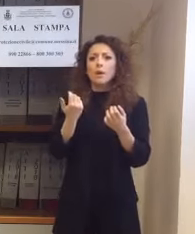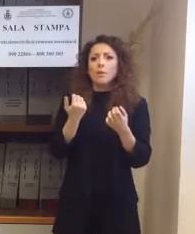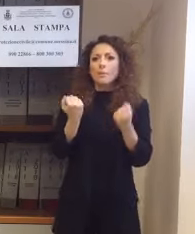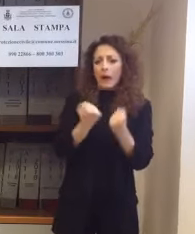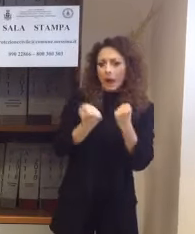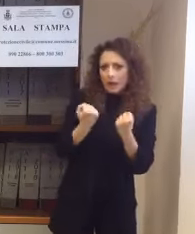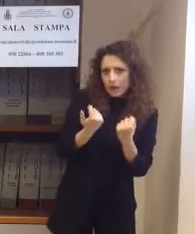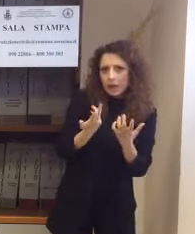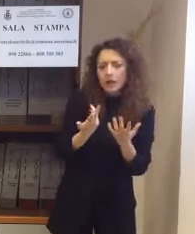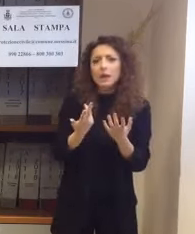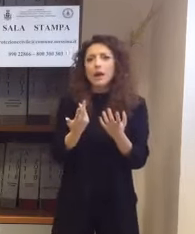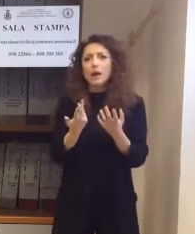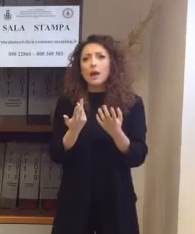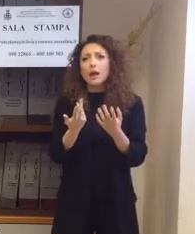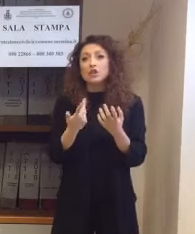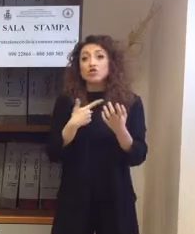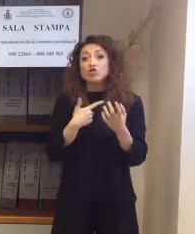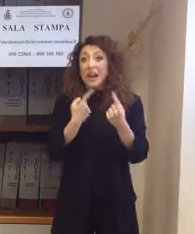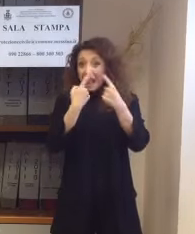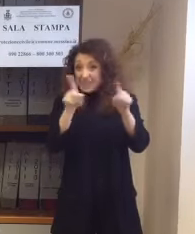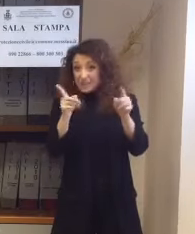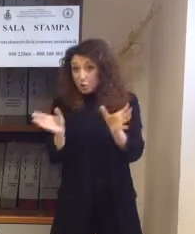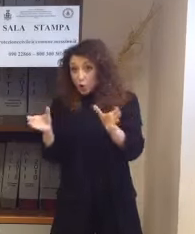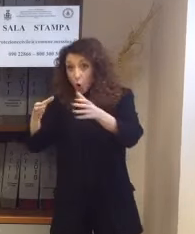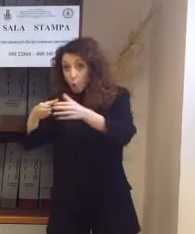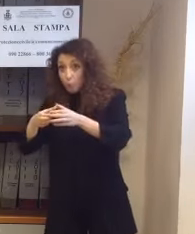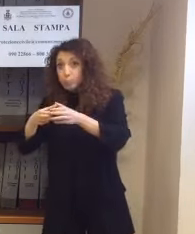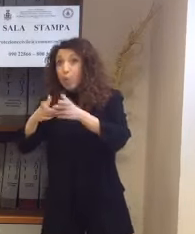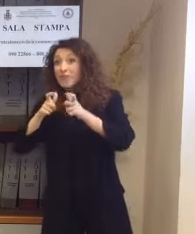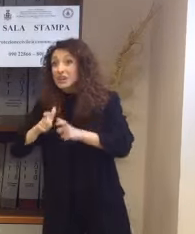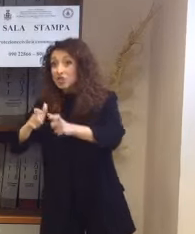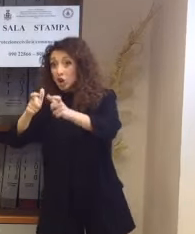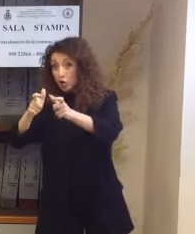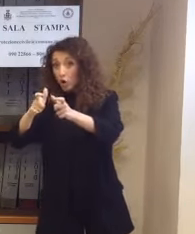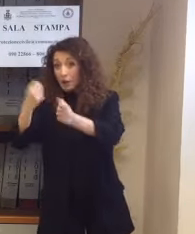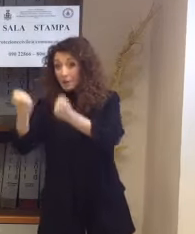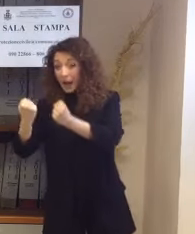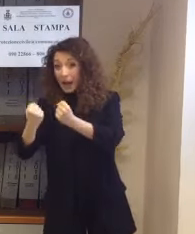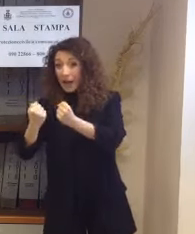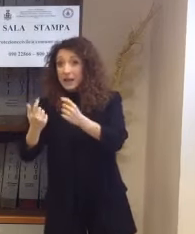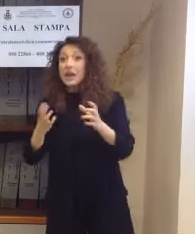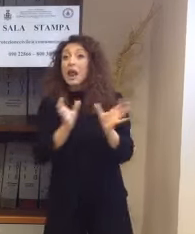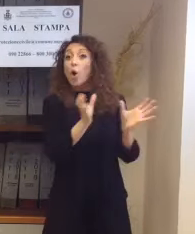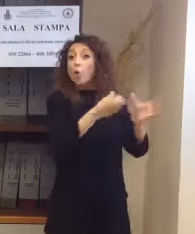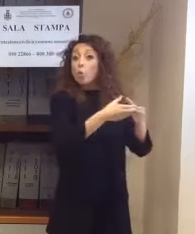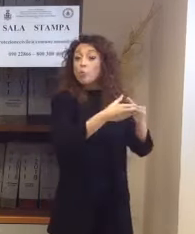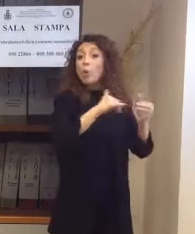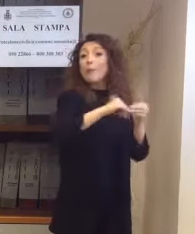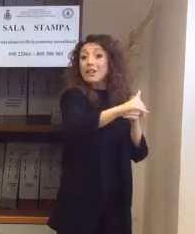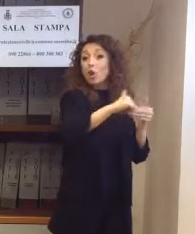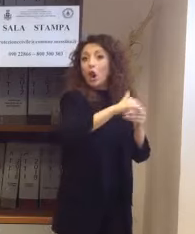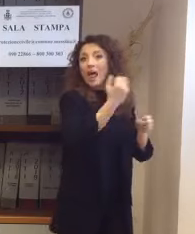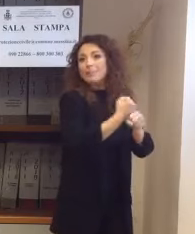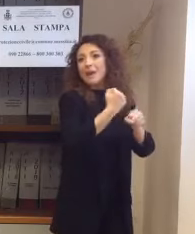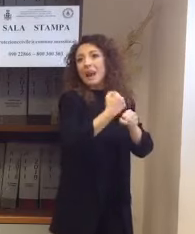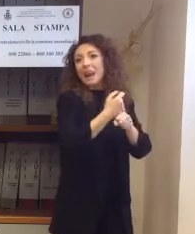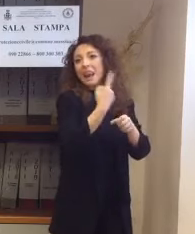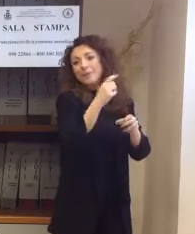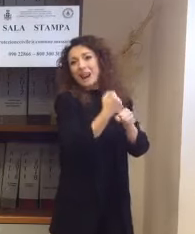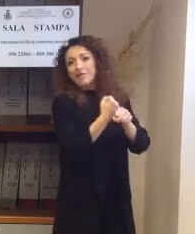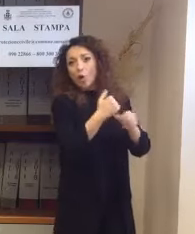viaggiatori e pendolari, l'abbiamo fornita noi. Noi con la banca dati si passa a condizione. Un